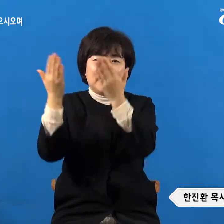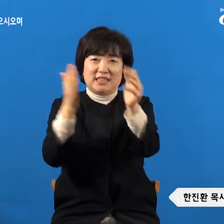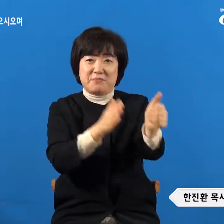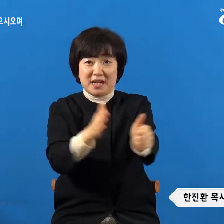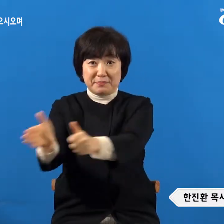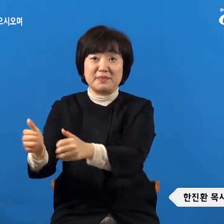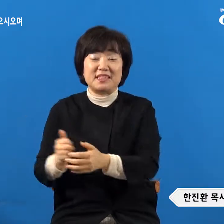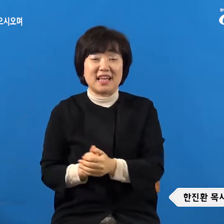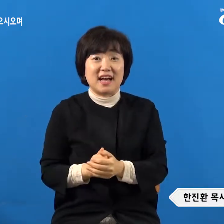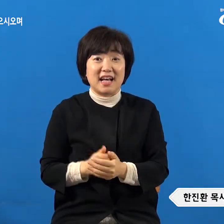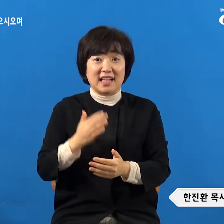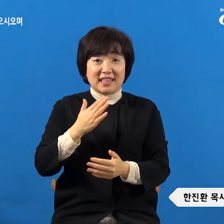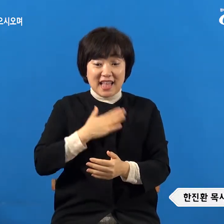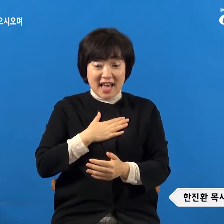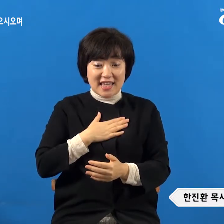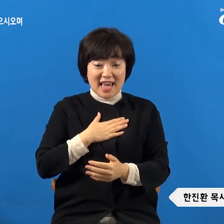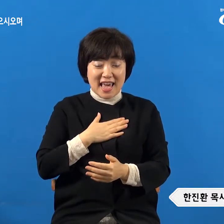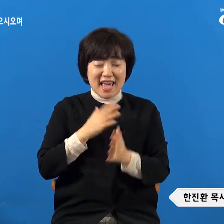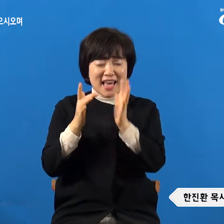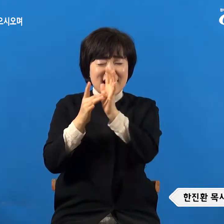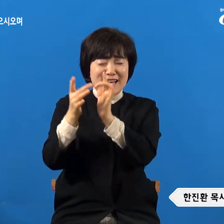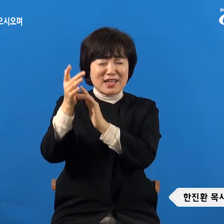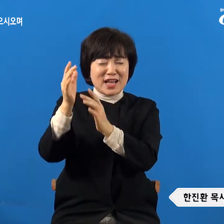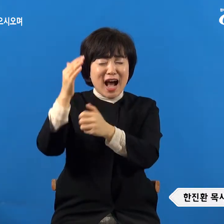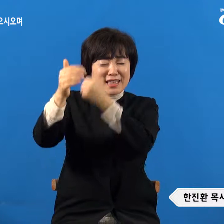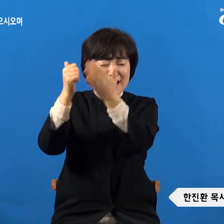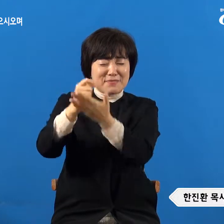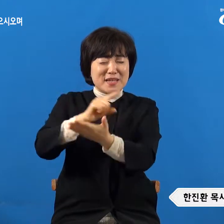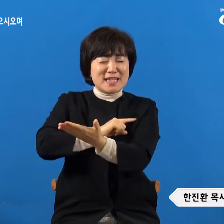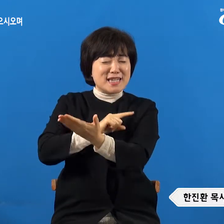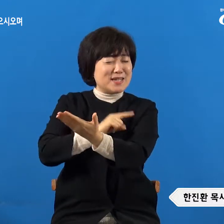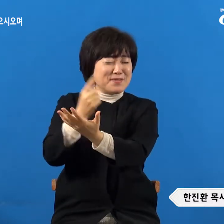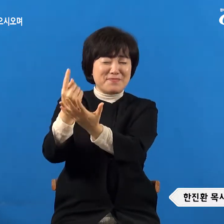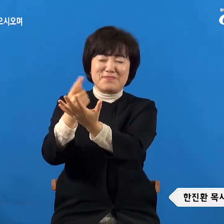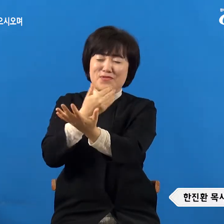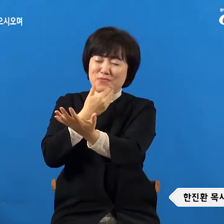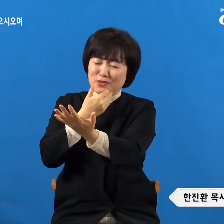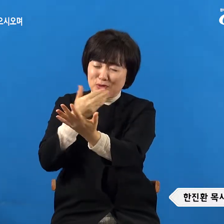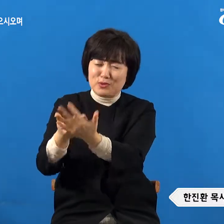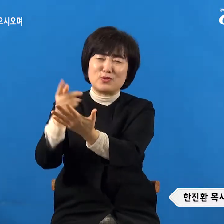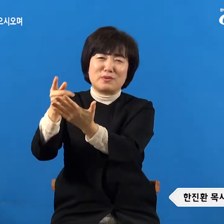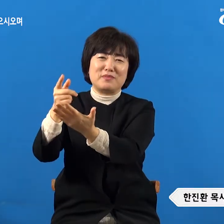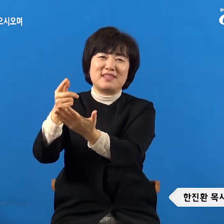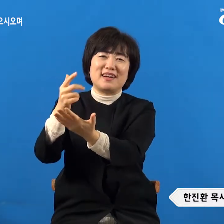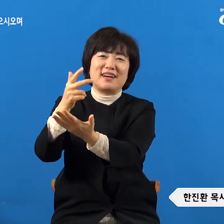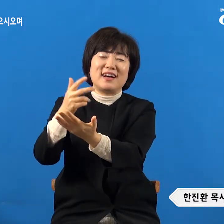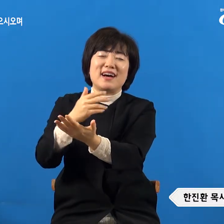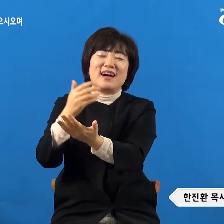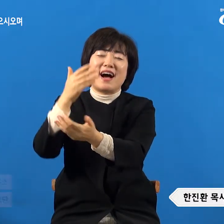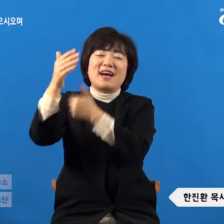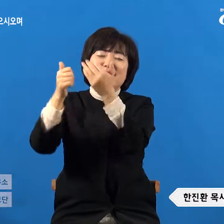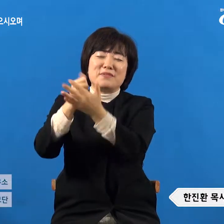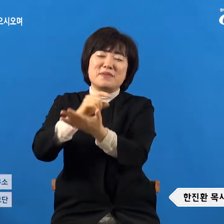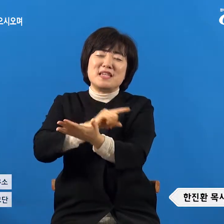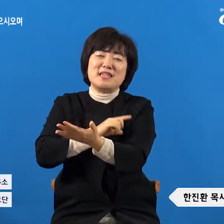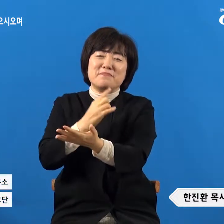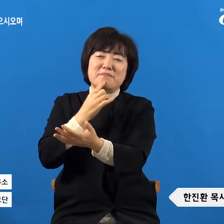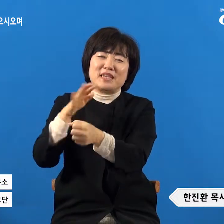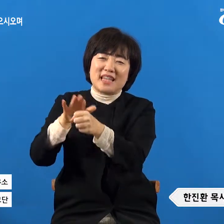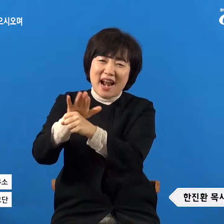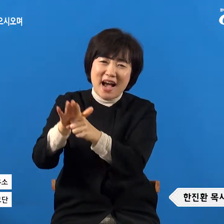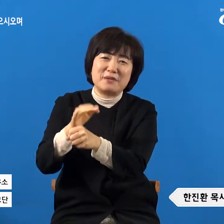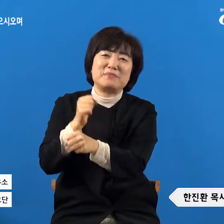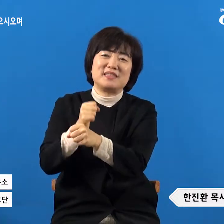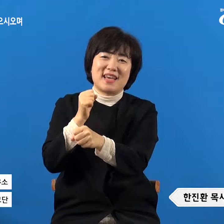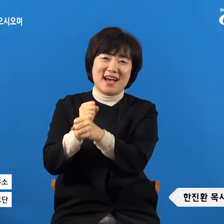바랍니다. 나에게 주님의 이름보다 더 소중한 것은 없습니다. 내가 주님만을 사랑합니다.